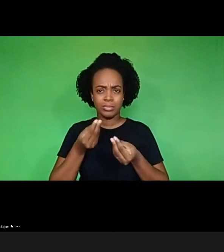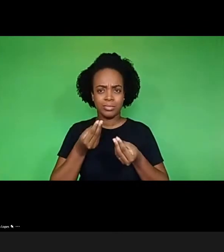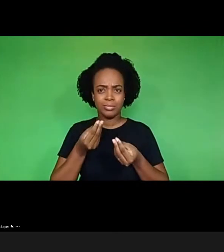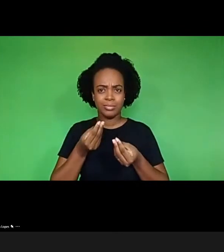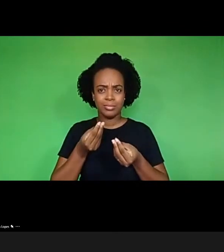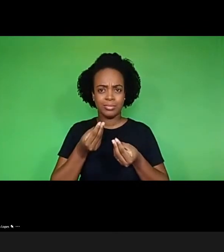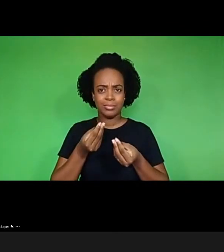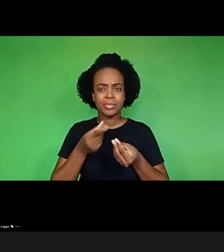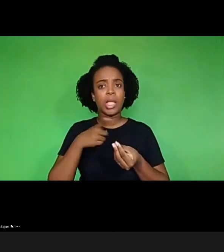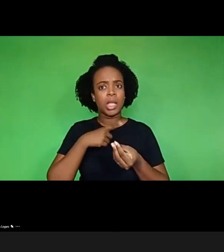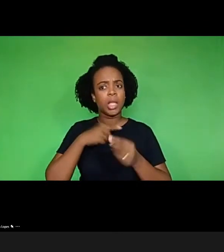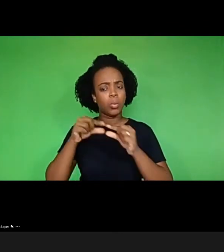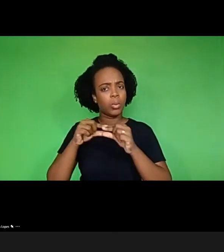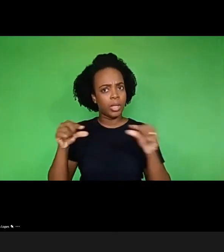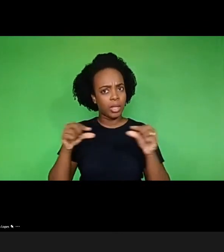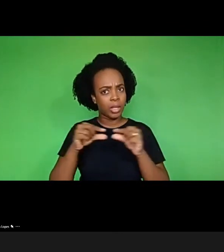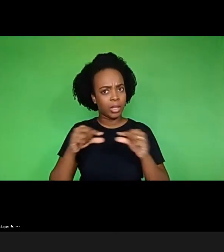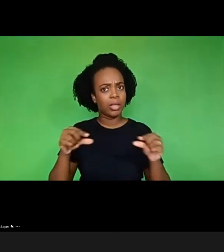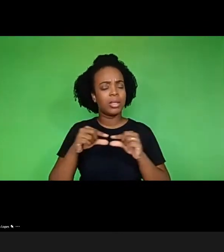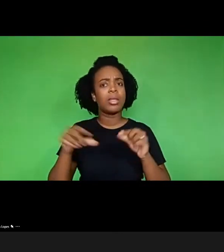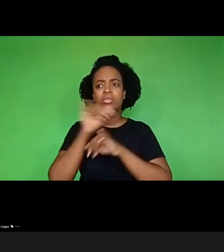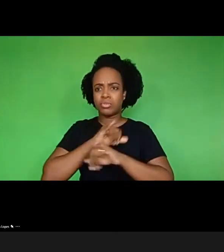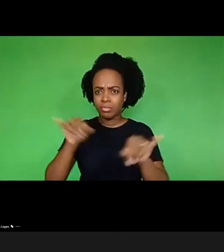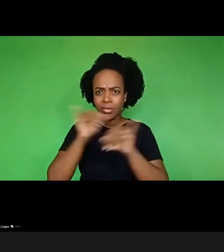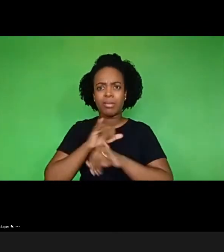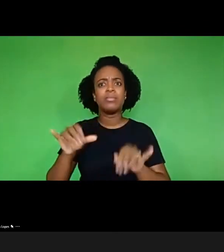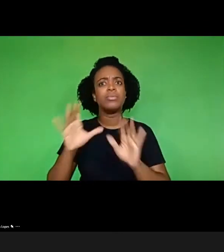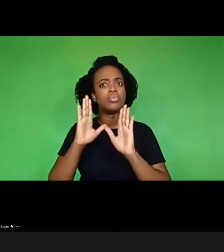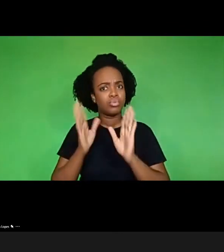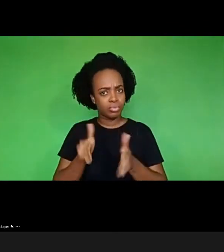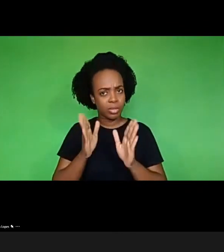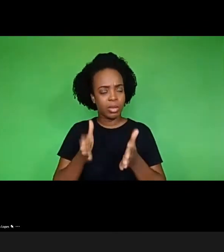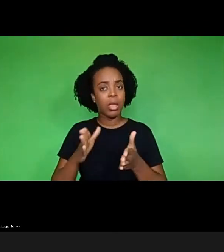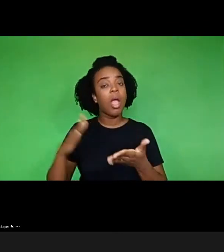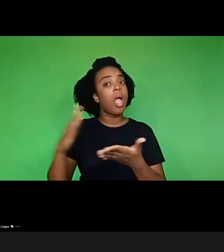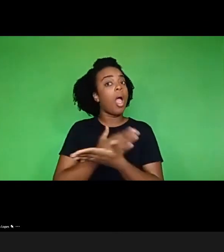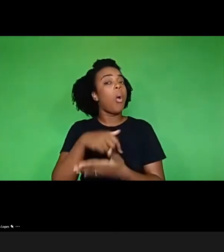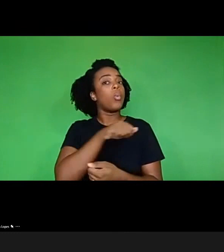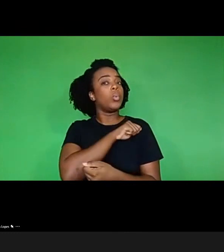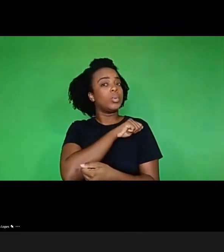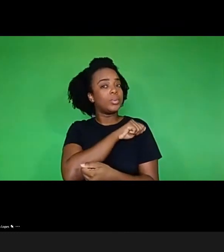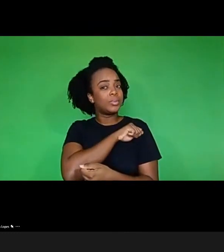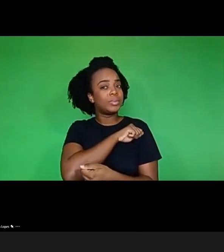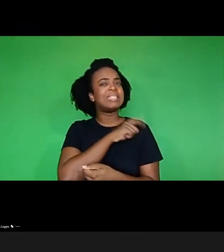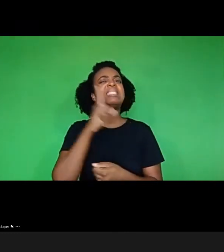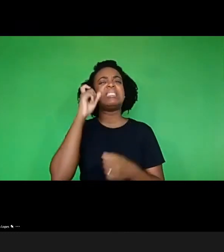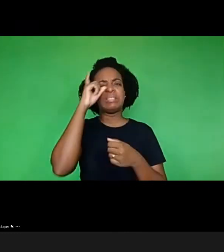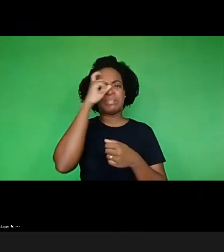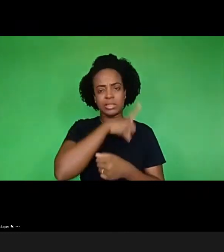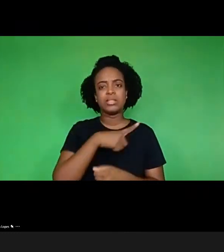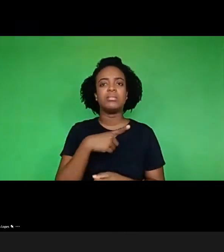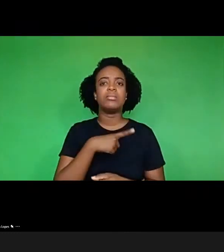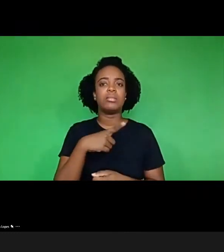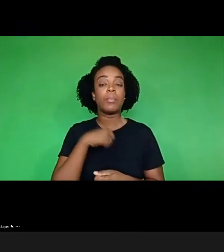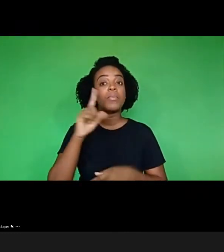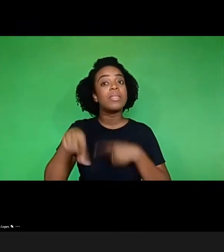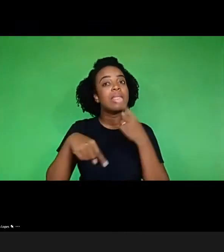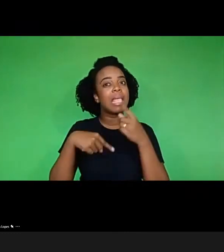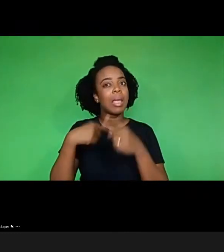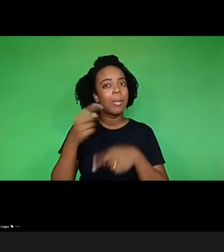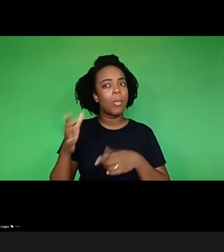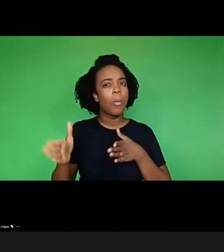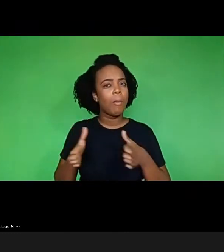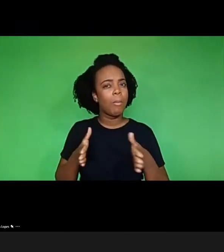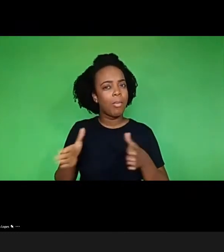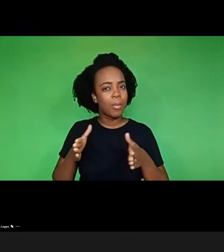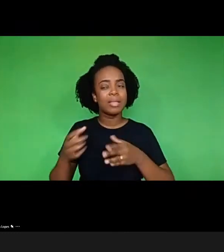com dificuldade. Nesse link, o que é que tem lá? E aí eu vou, quando eu tiver um outro momento com vocês, eu posso ensinar